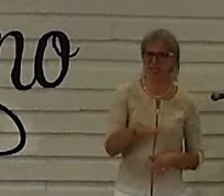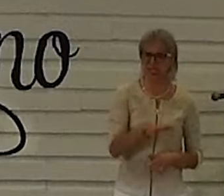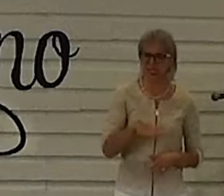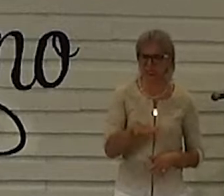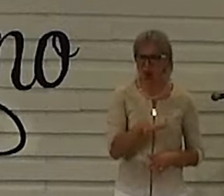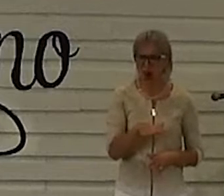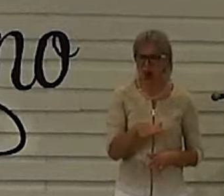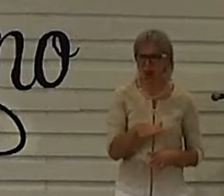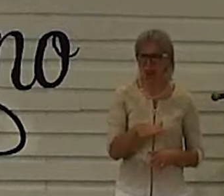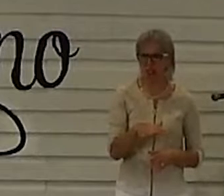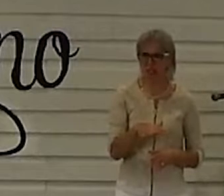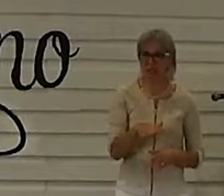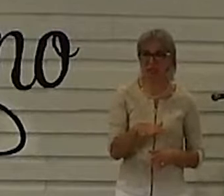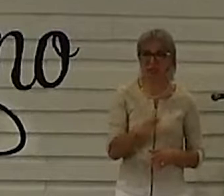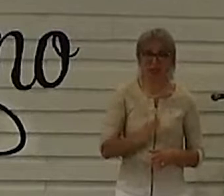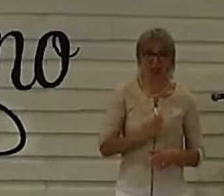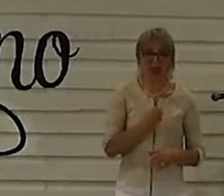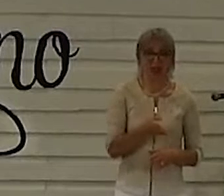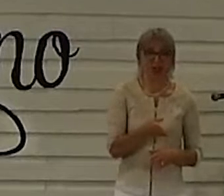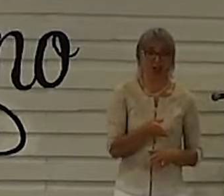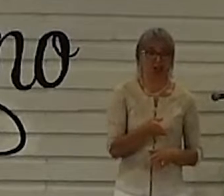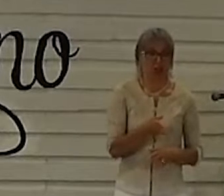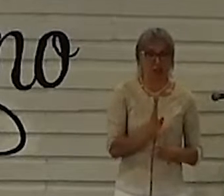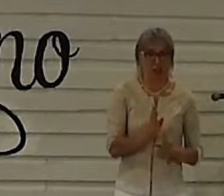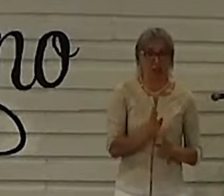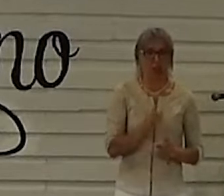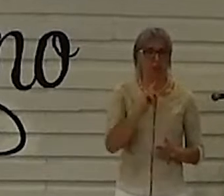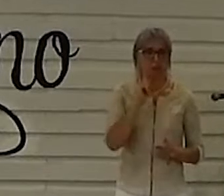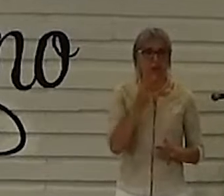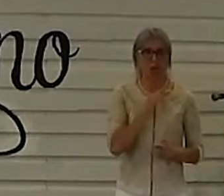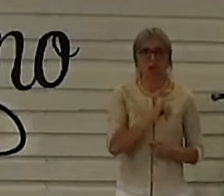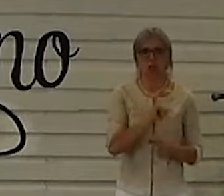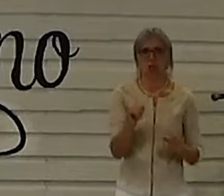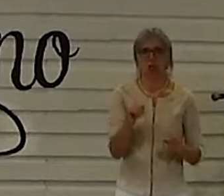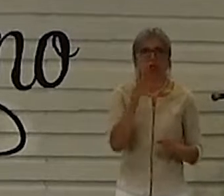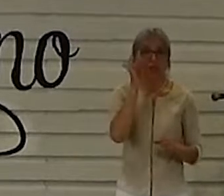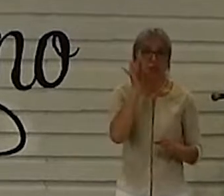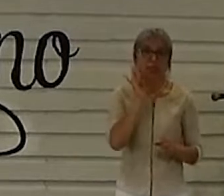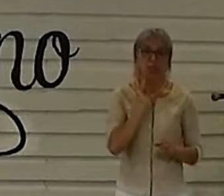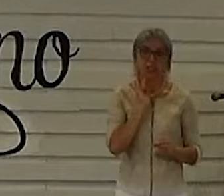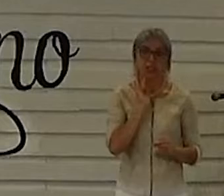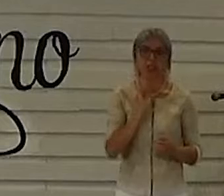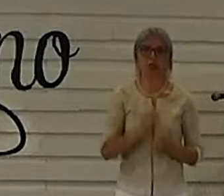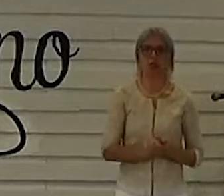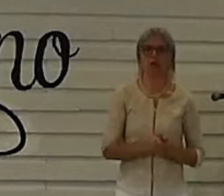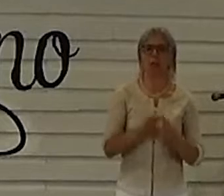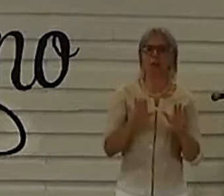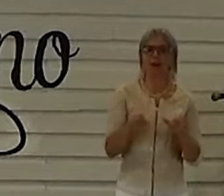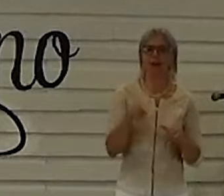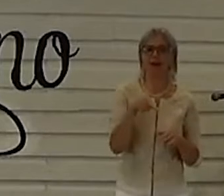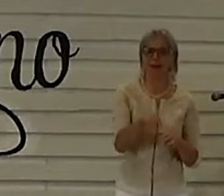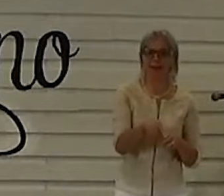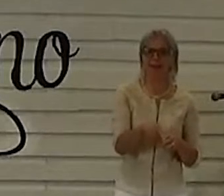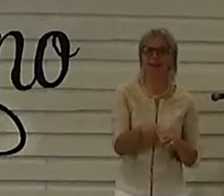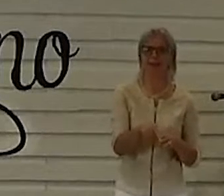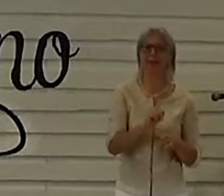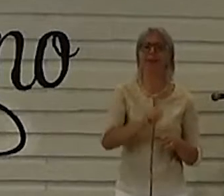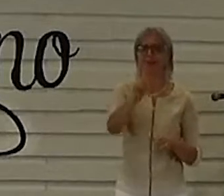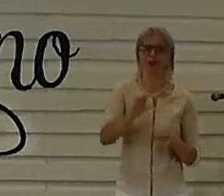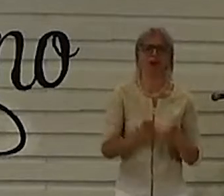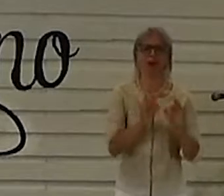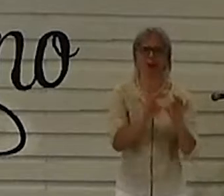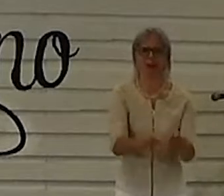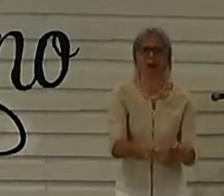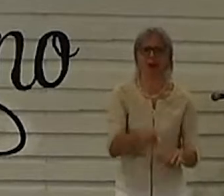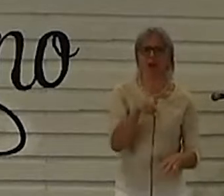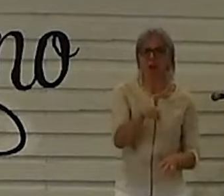andarci. Oggi le cose sono abbastanza cambiate, ma di sera, eppure lì la predicazione è arrivata e Dio ha guarito,